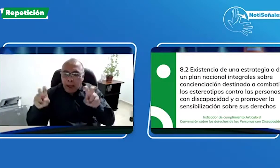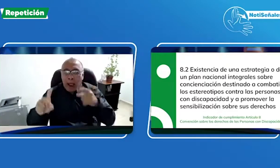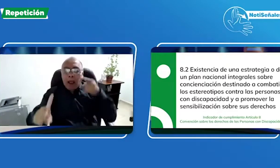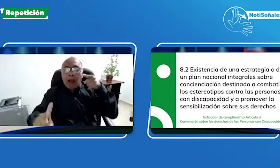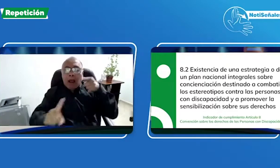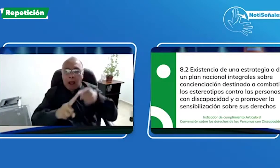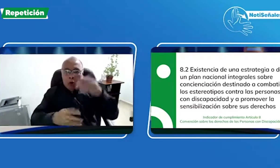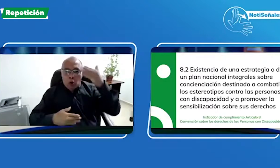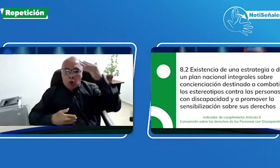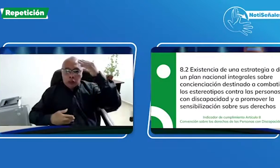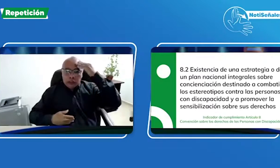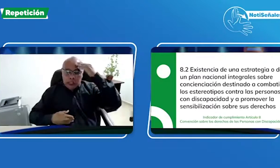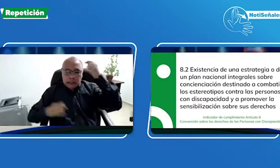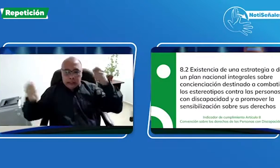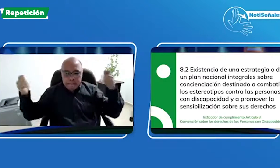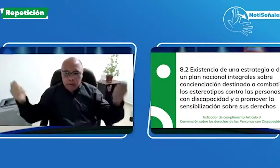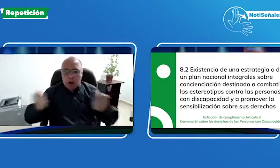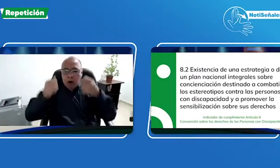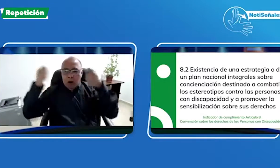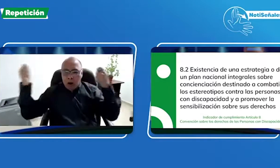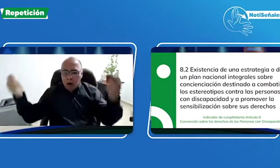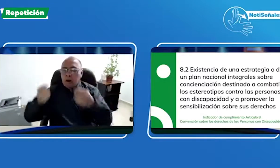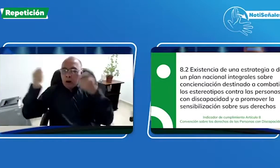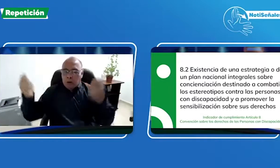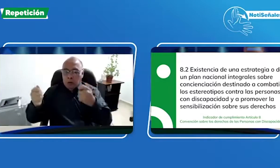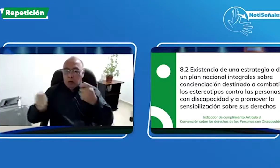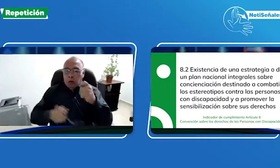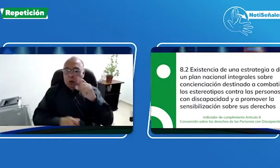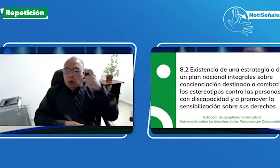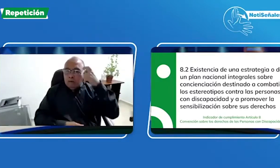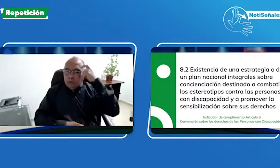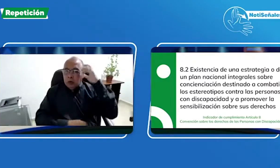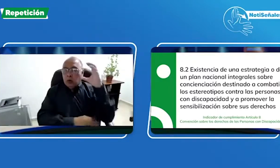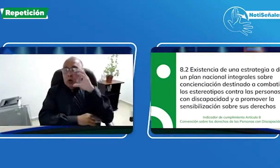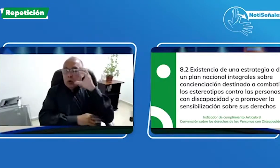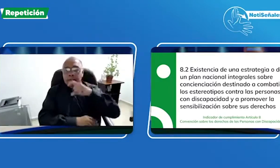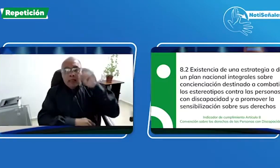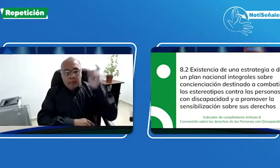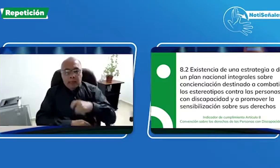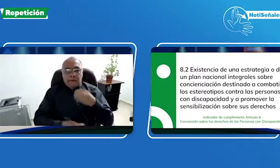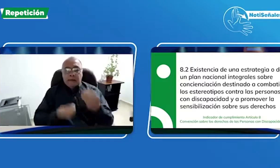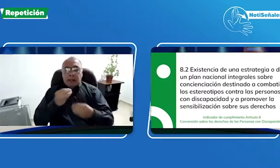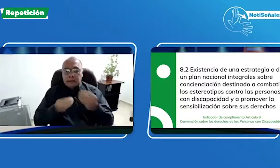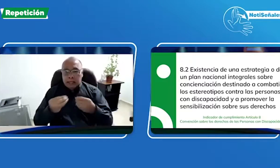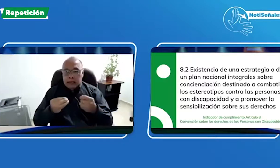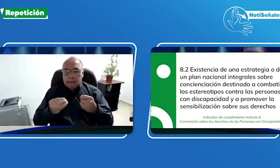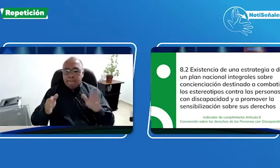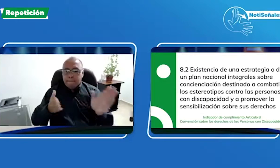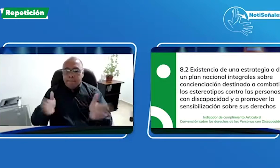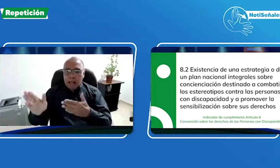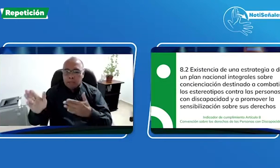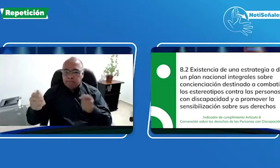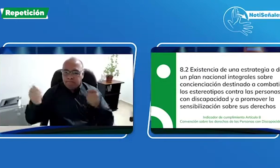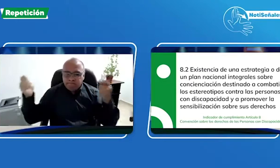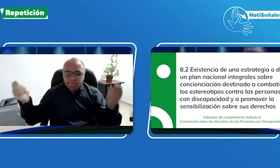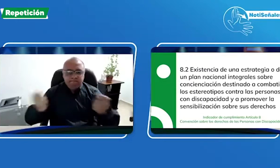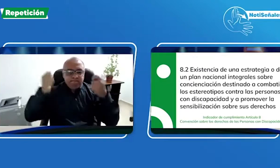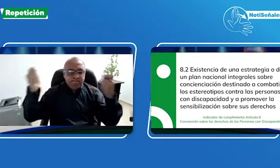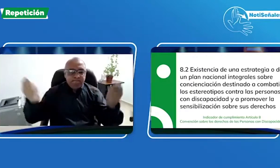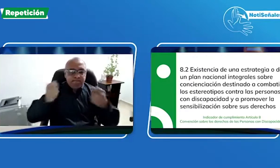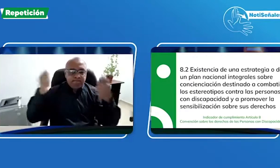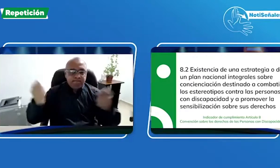Que sea Integral Y que busque La toma De conciencia Esta toma De conciencia Que venga